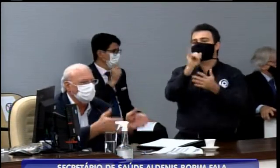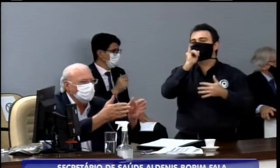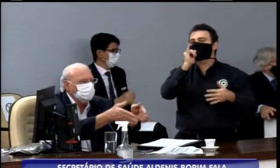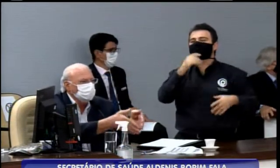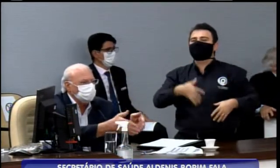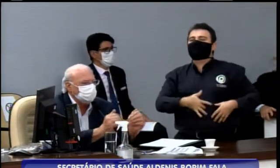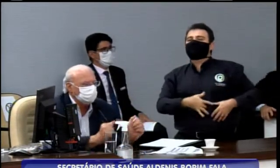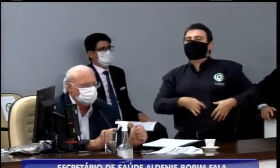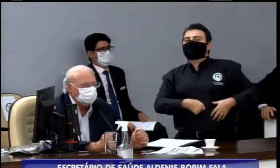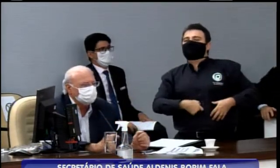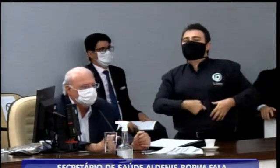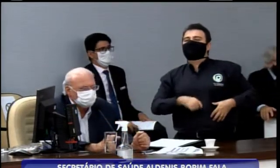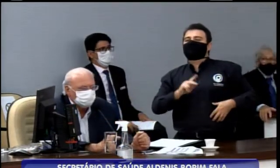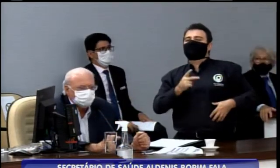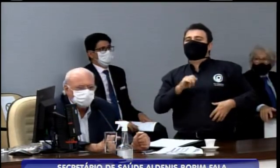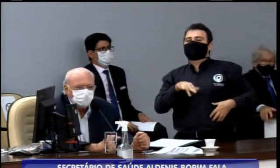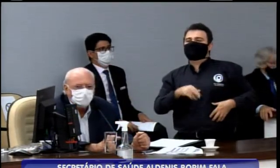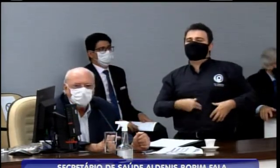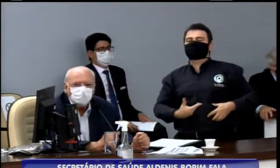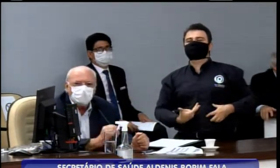hérnia, infartou.